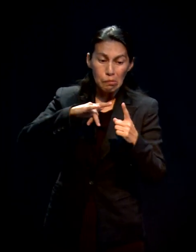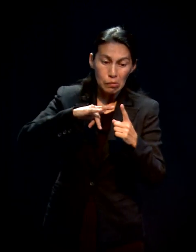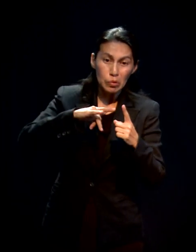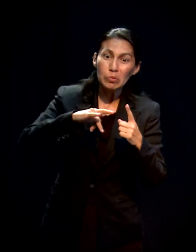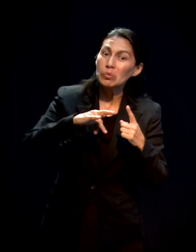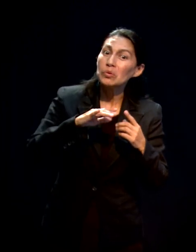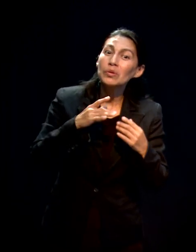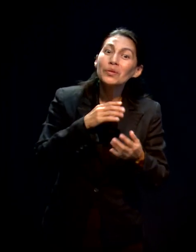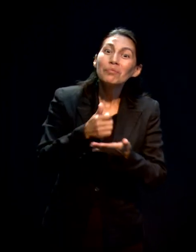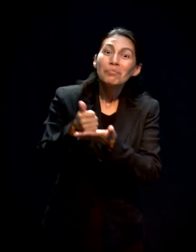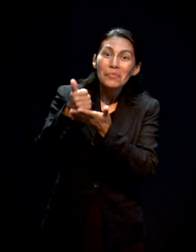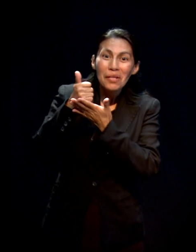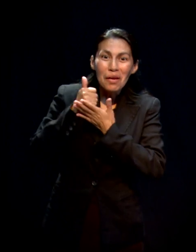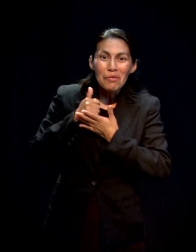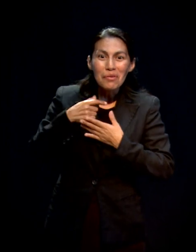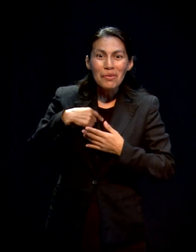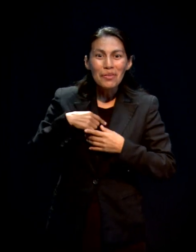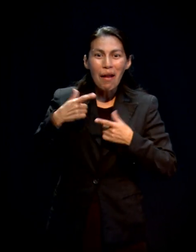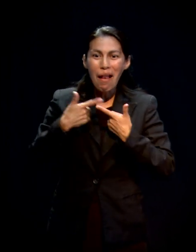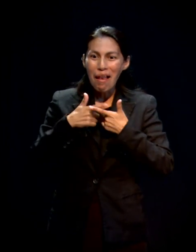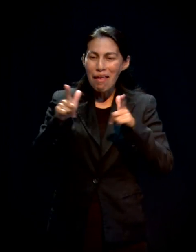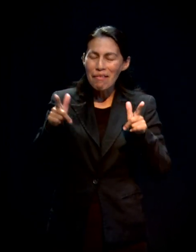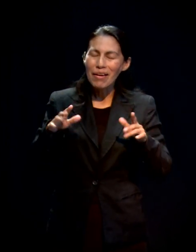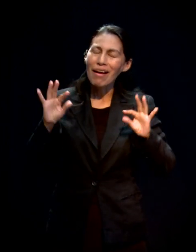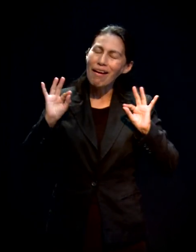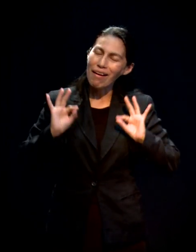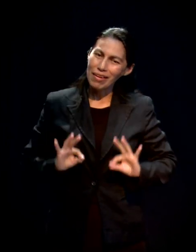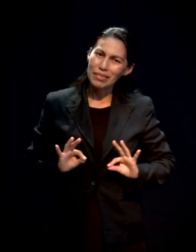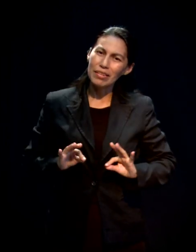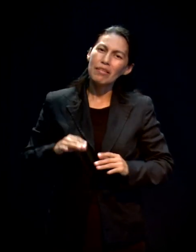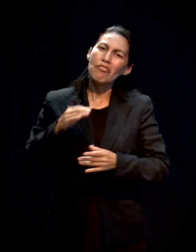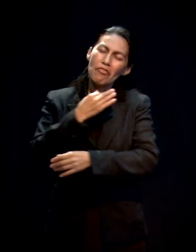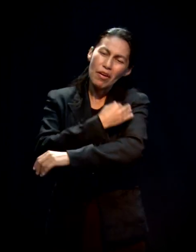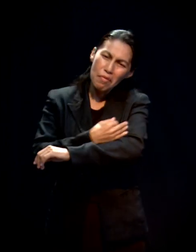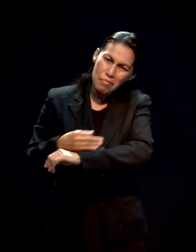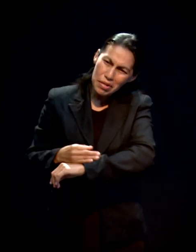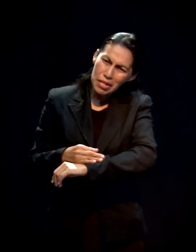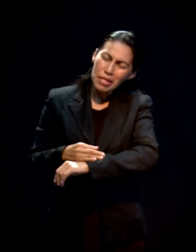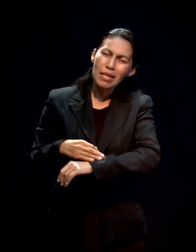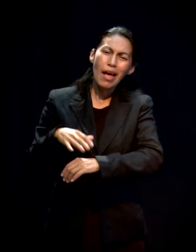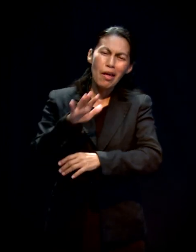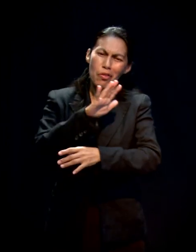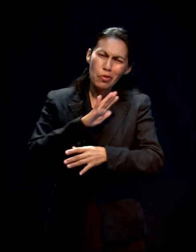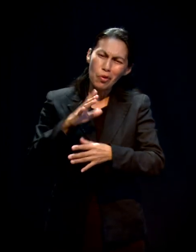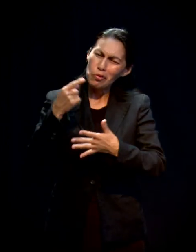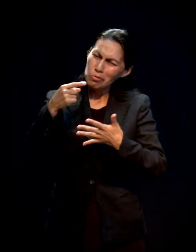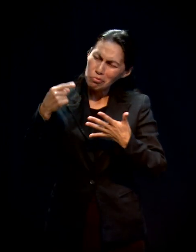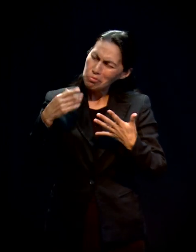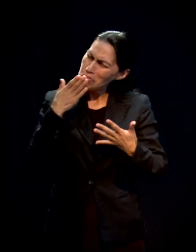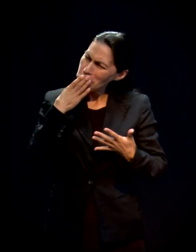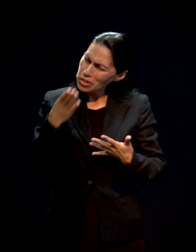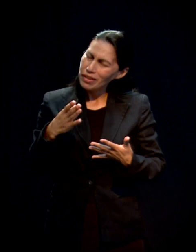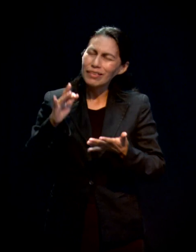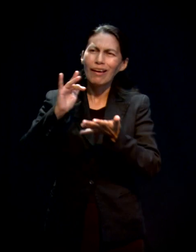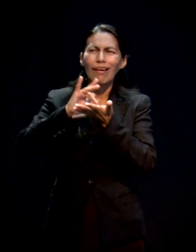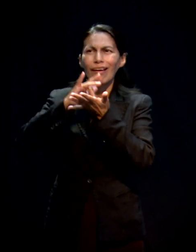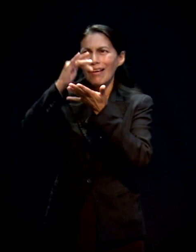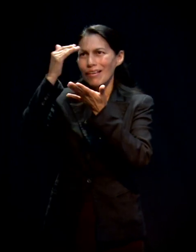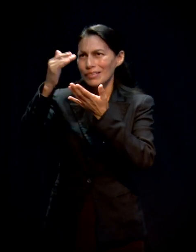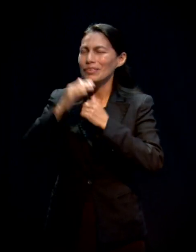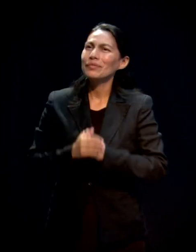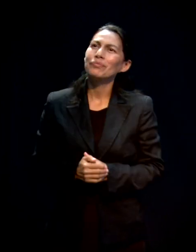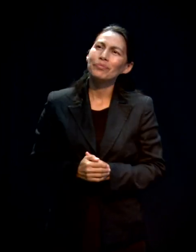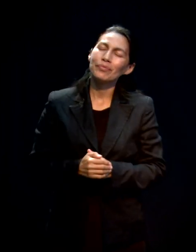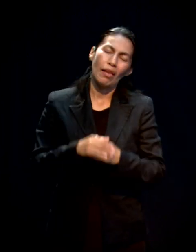mi mamá y por todos mis demás miembros de la familia amén bendito sea dios les pido oración